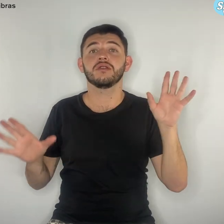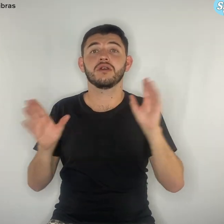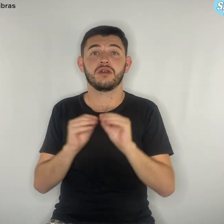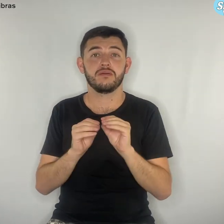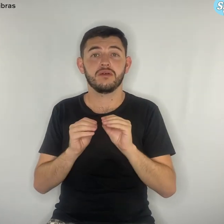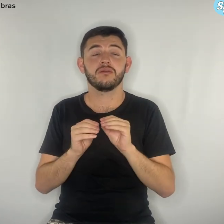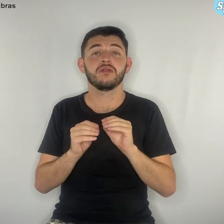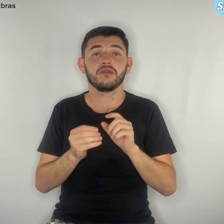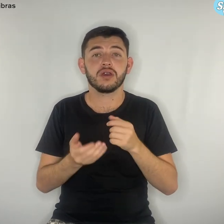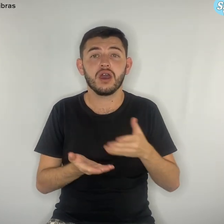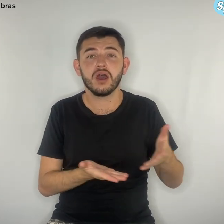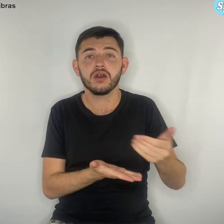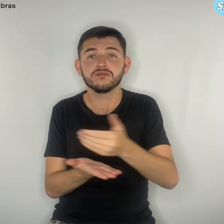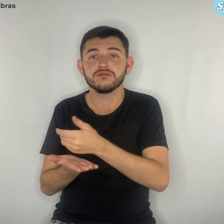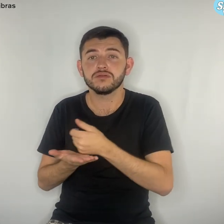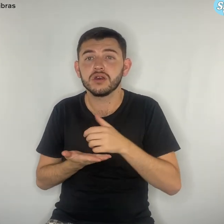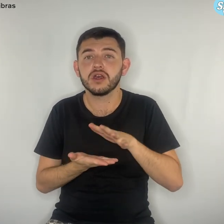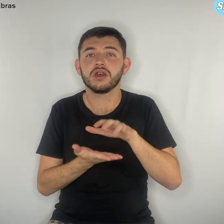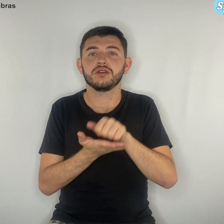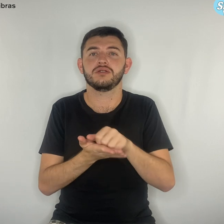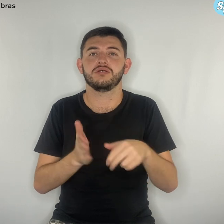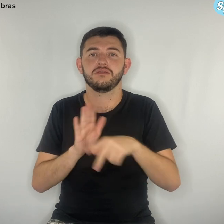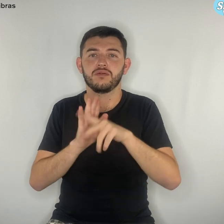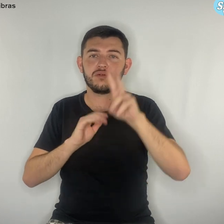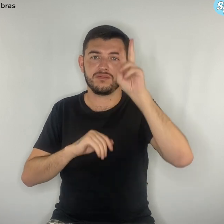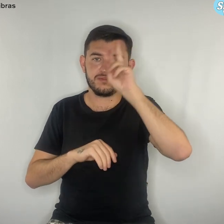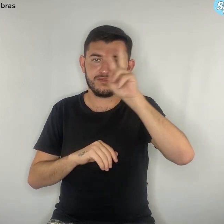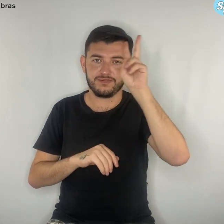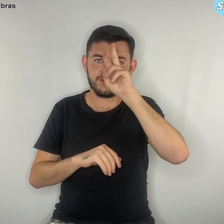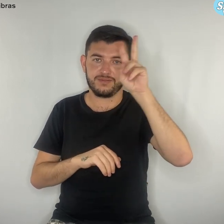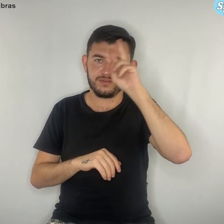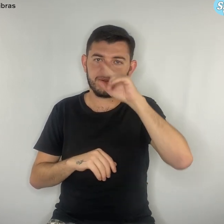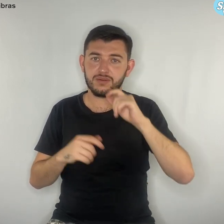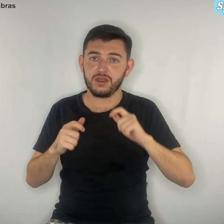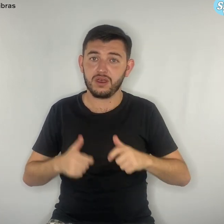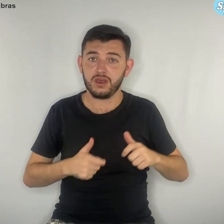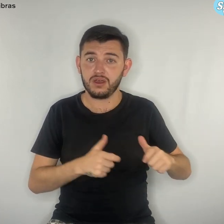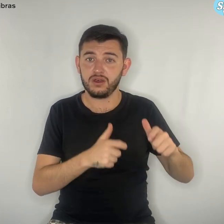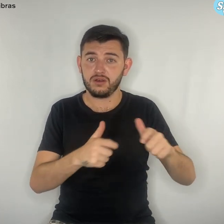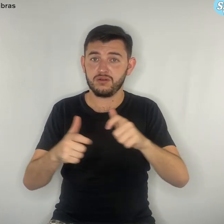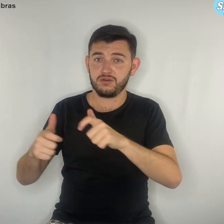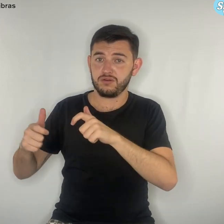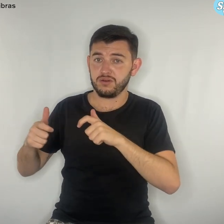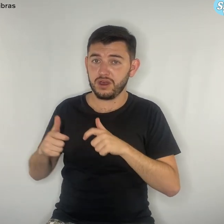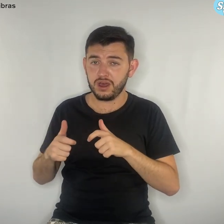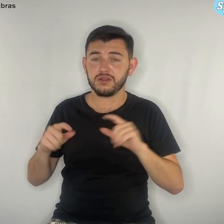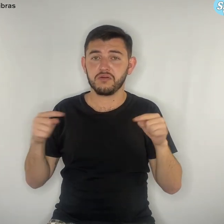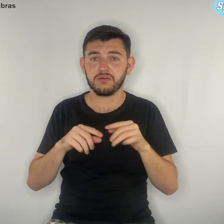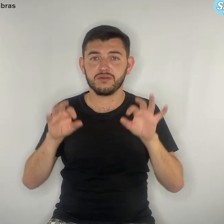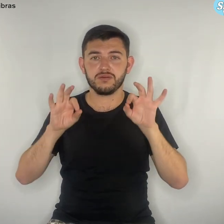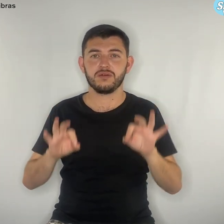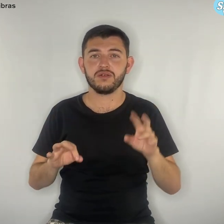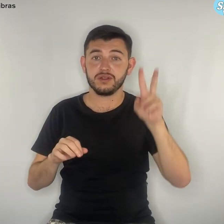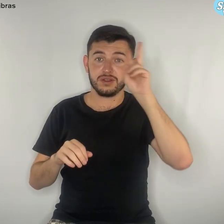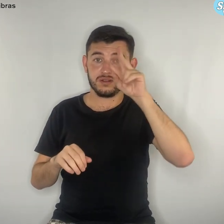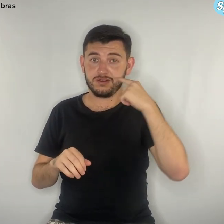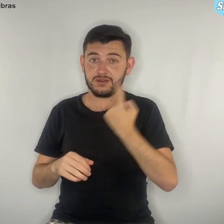coleções de histórias. Há vários lugares comuns nas histórias que contamos. Um desses